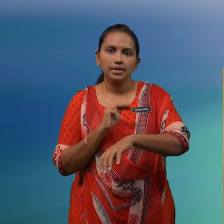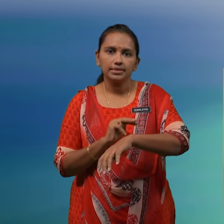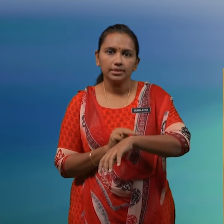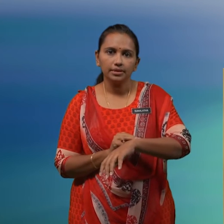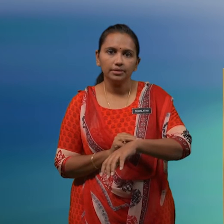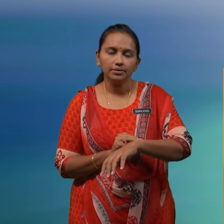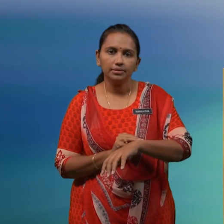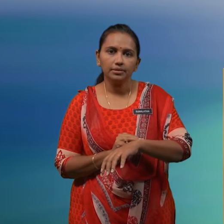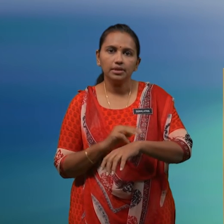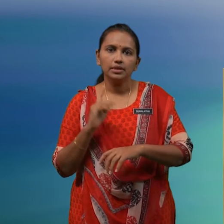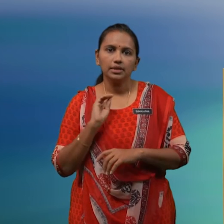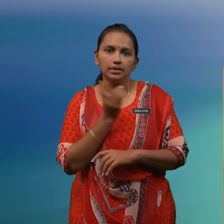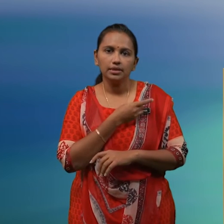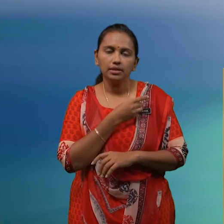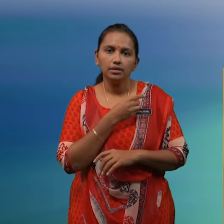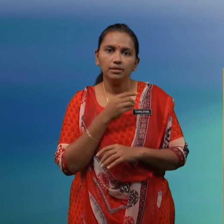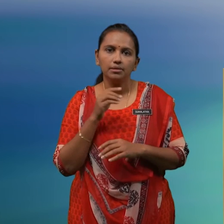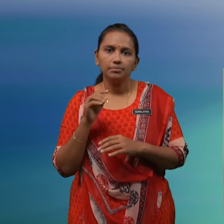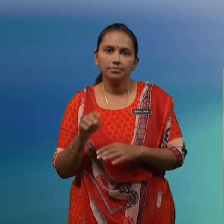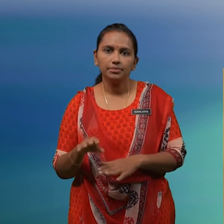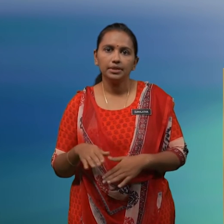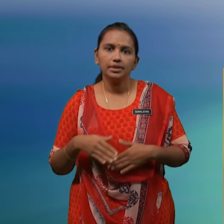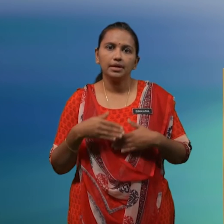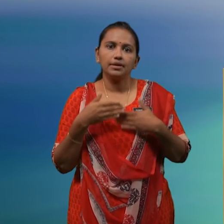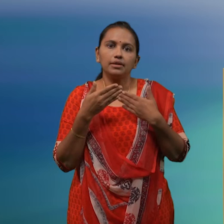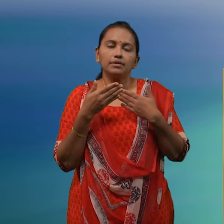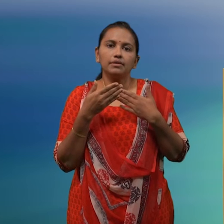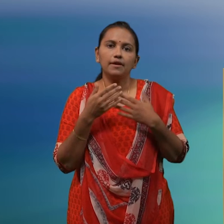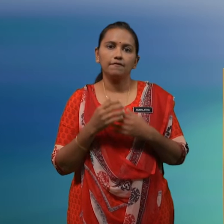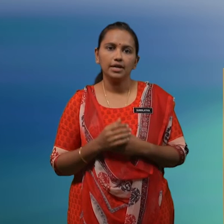Semasa kita menarik nafas,